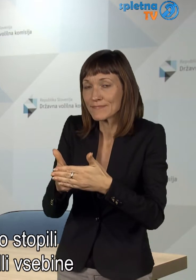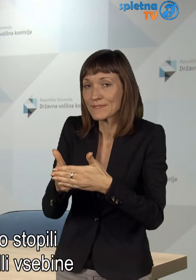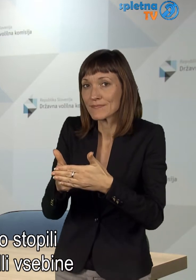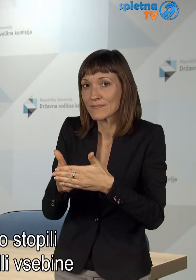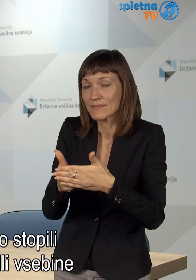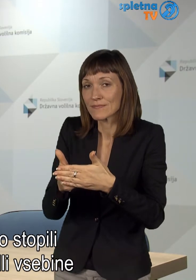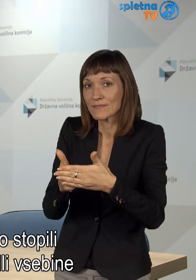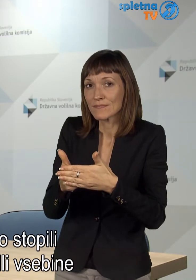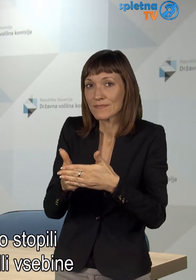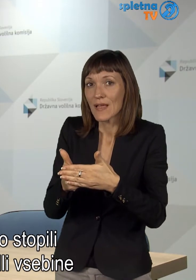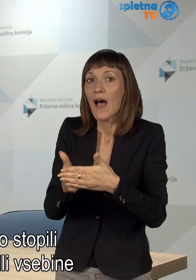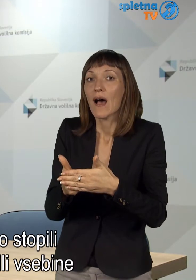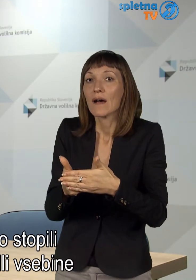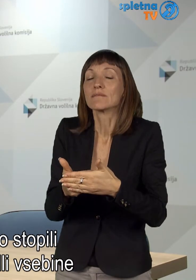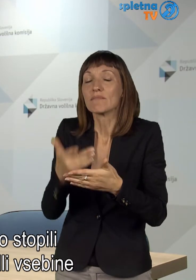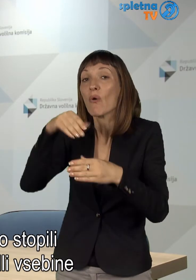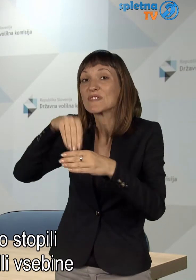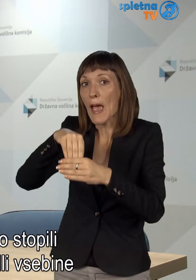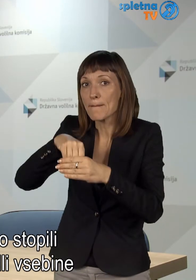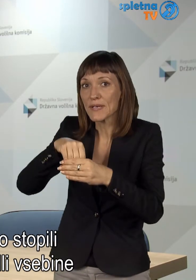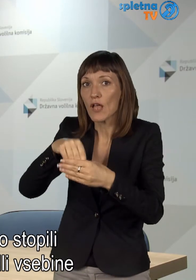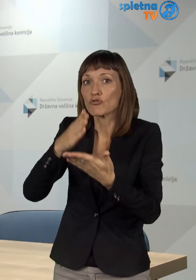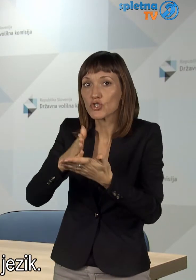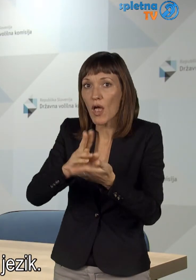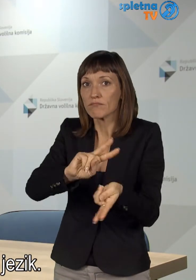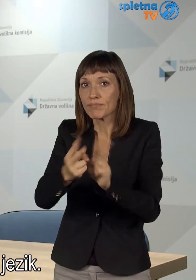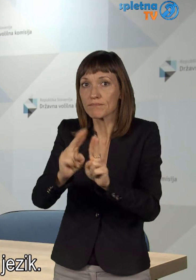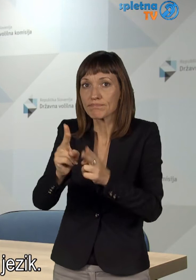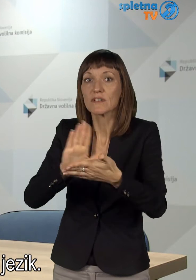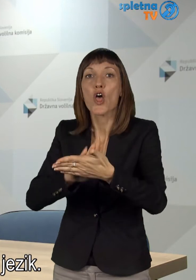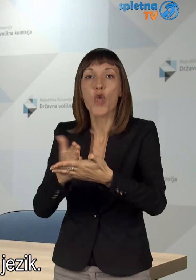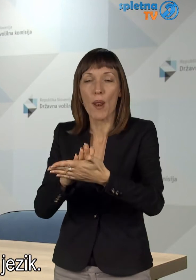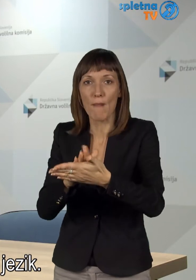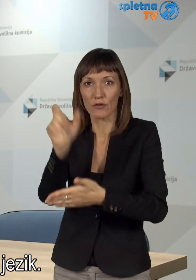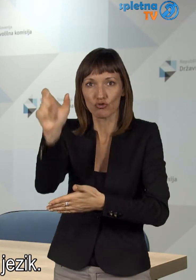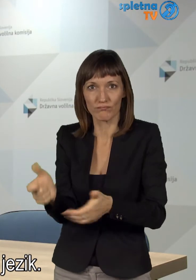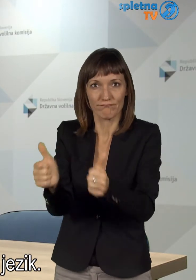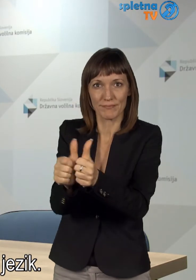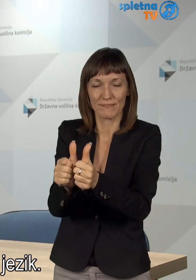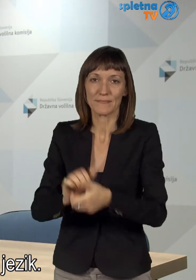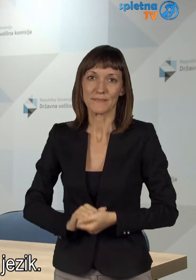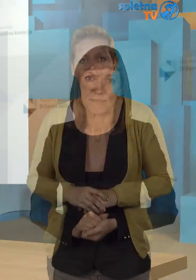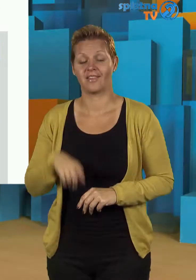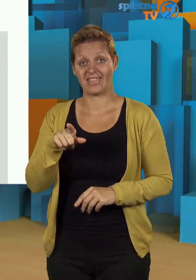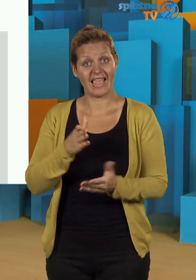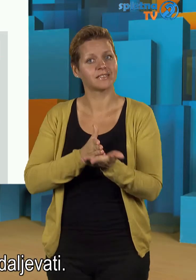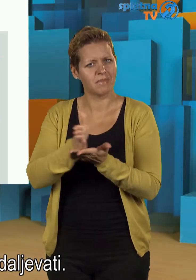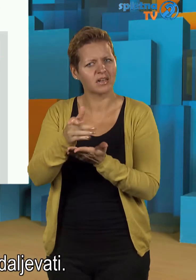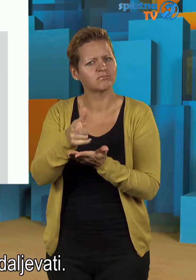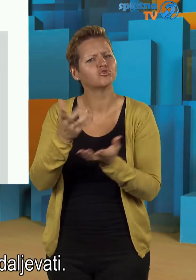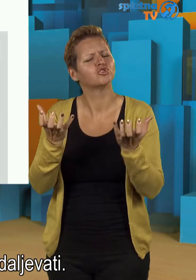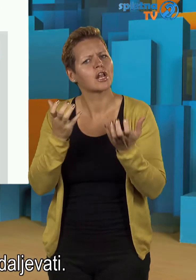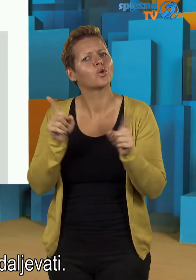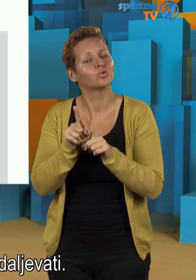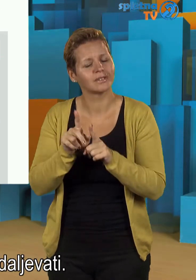naprej, smo pa seveda vsebine prevedli tudi v slovenski znakovni jezik. V tej